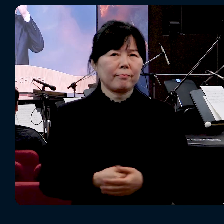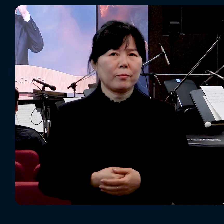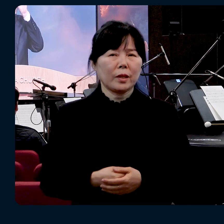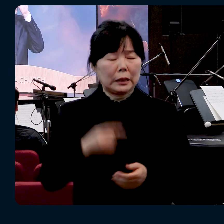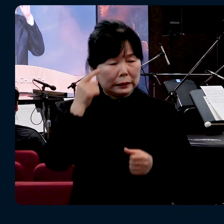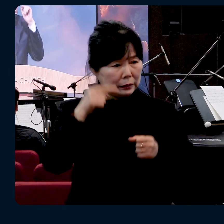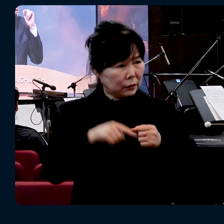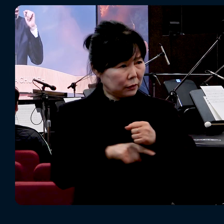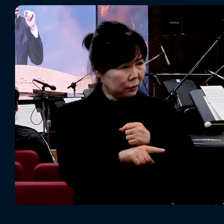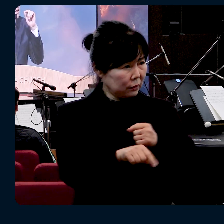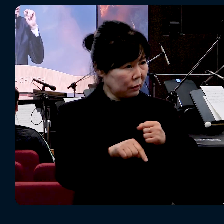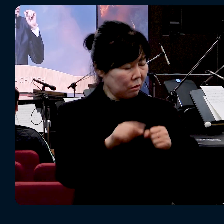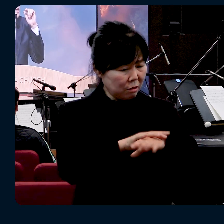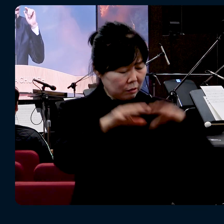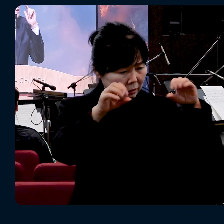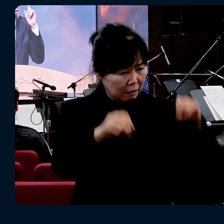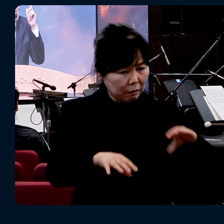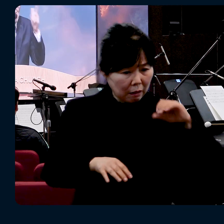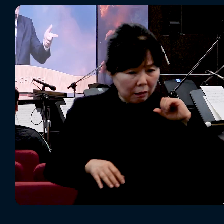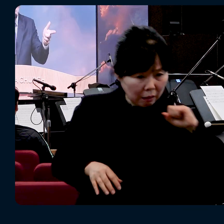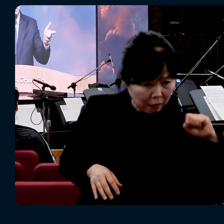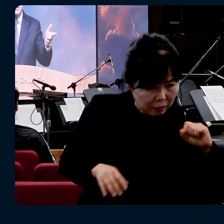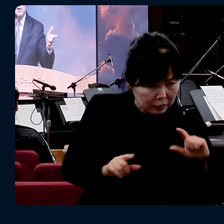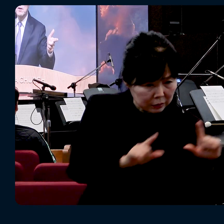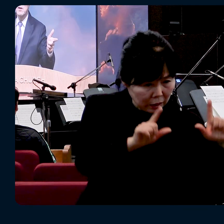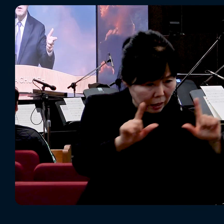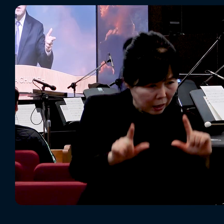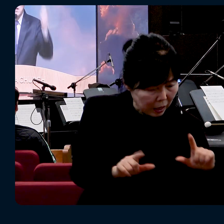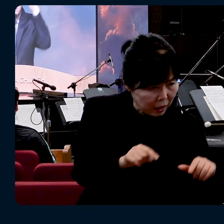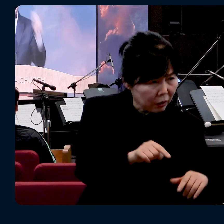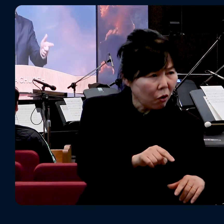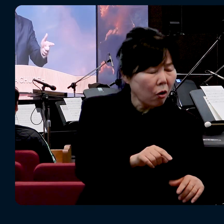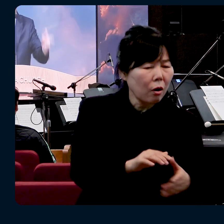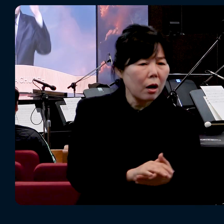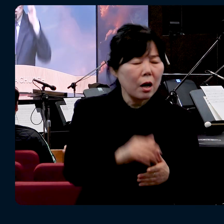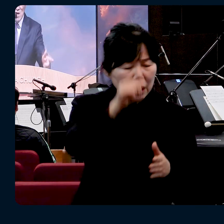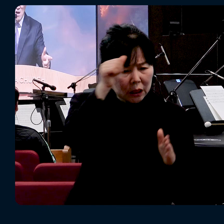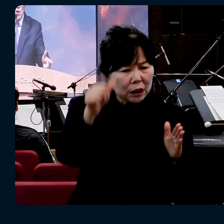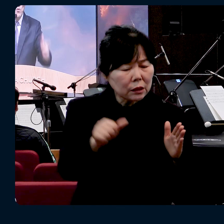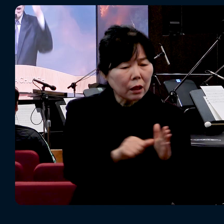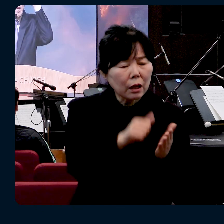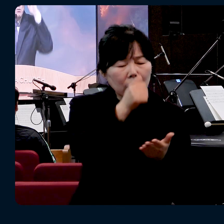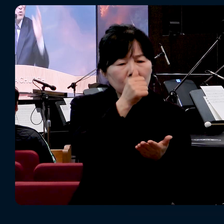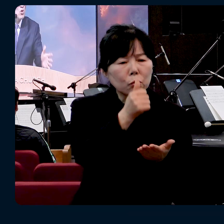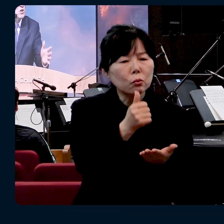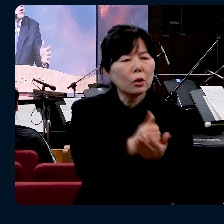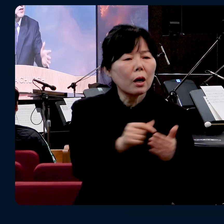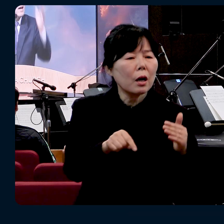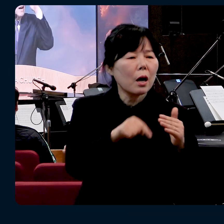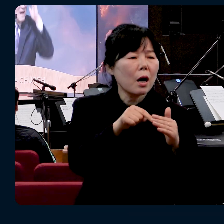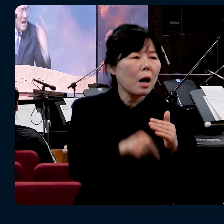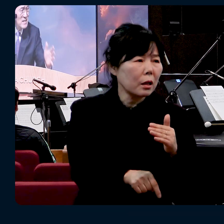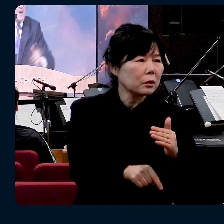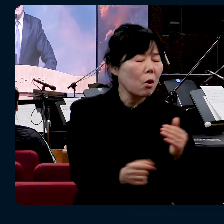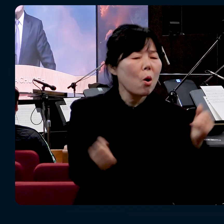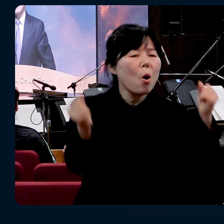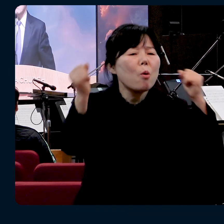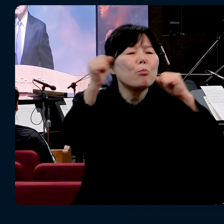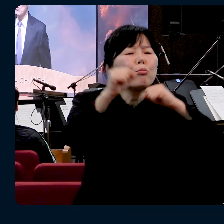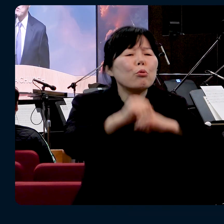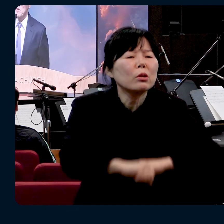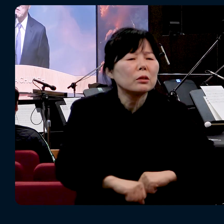여러분, 뜻을 허탄한 데에 두고 살아간다고 하는 것은요, 그 인생이 죄 가운데 무너진